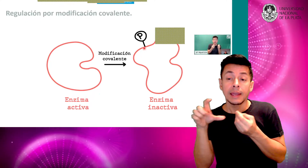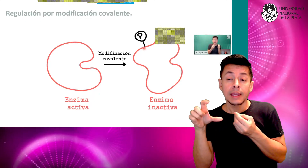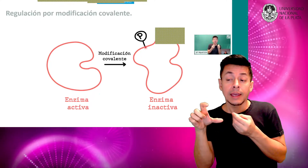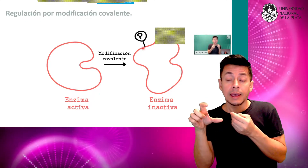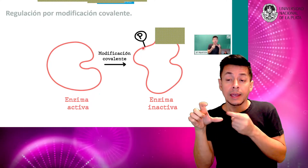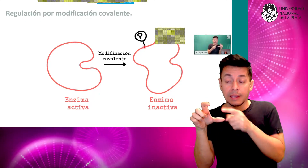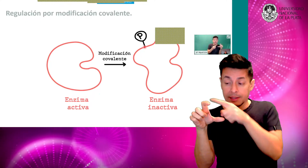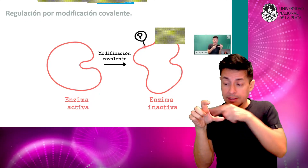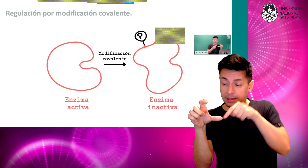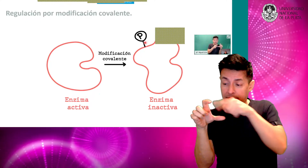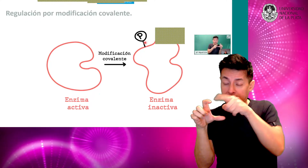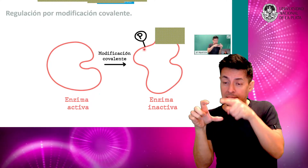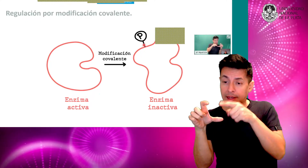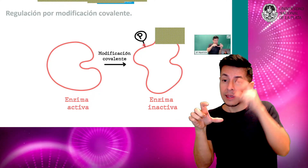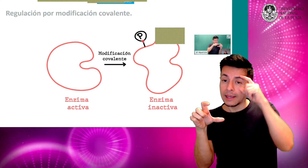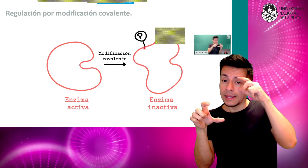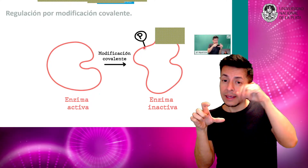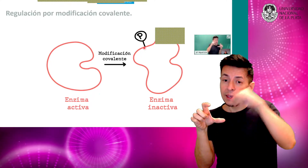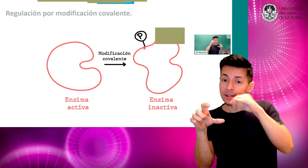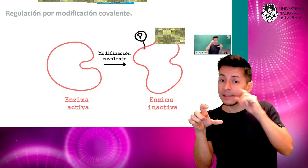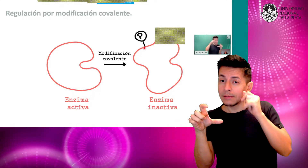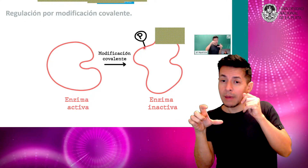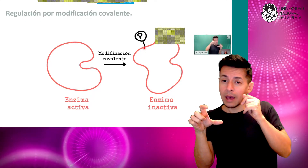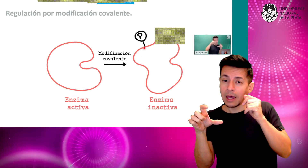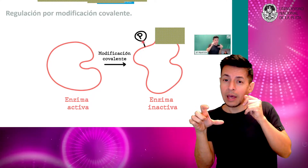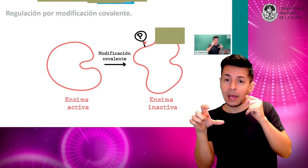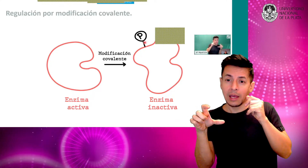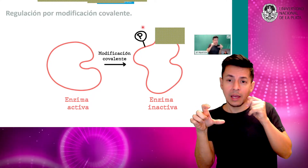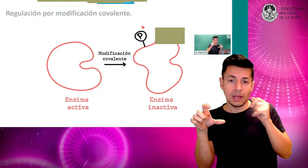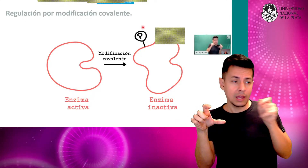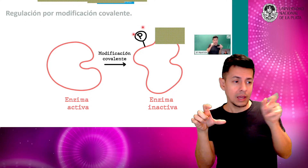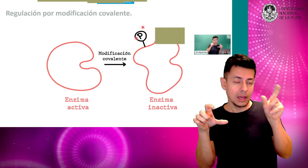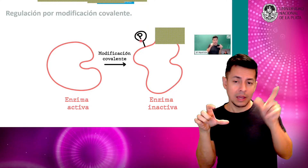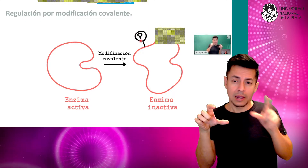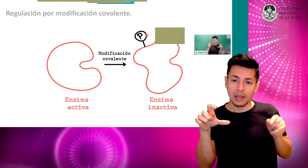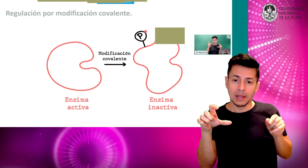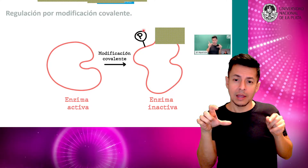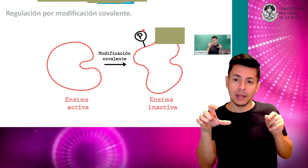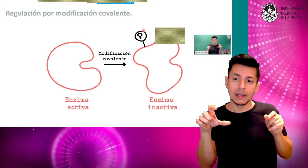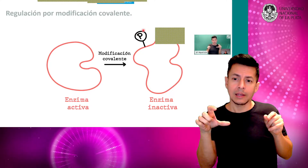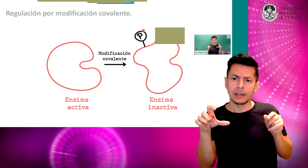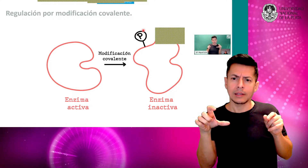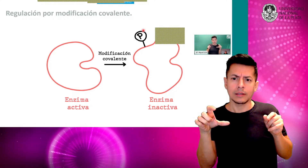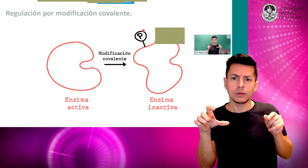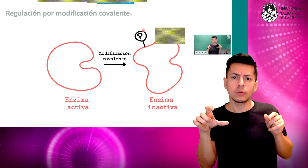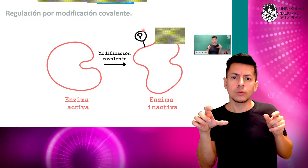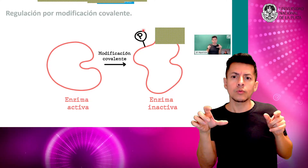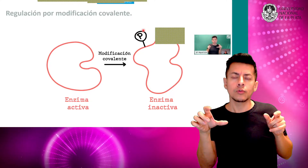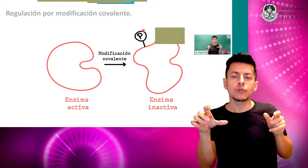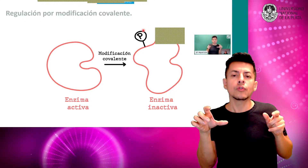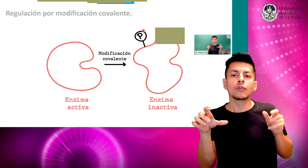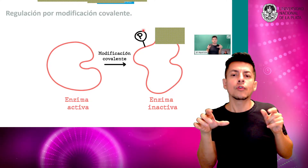les une por un enlace covalente, químicamente se les une un grupo fosfato.